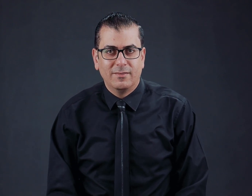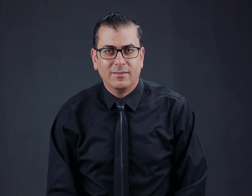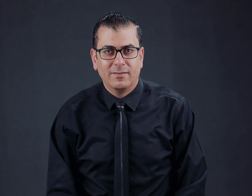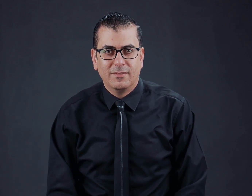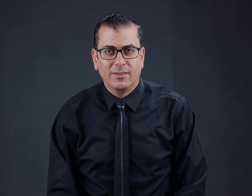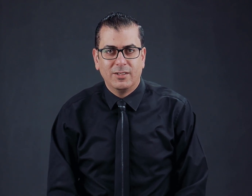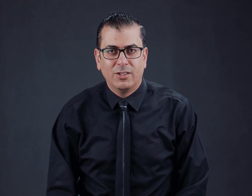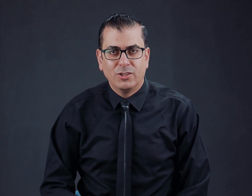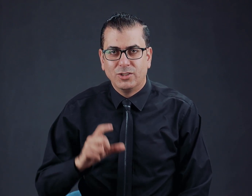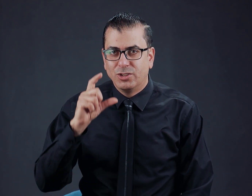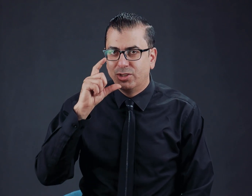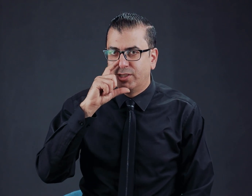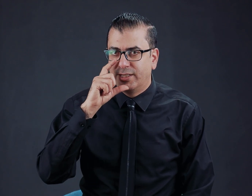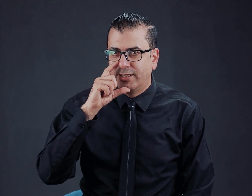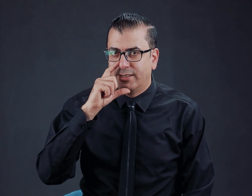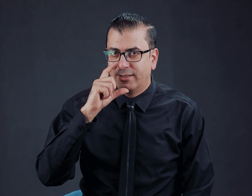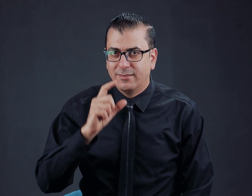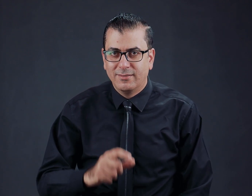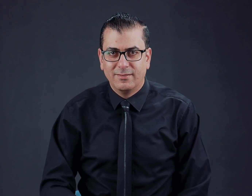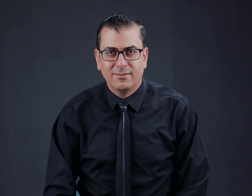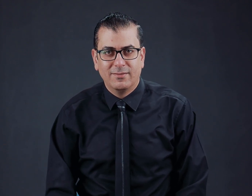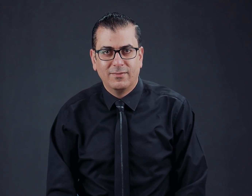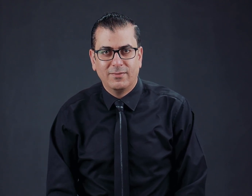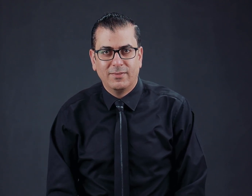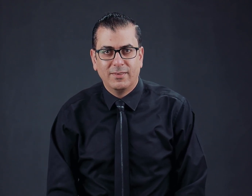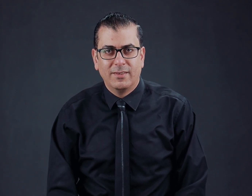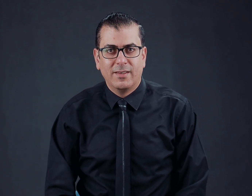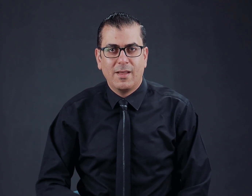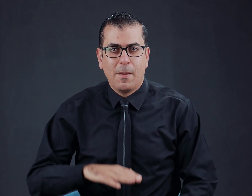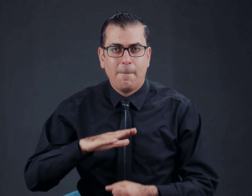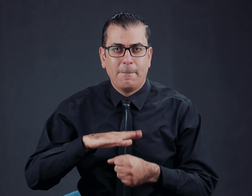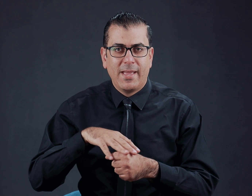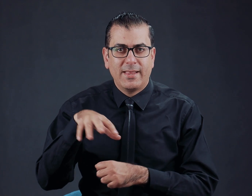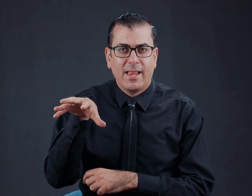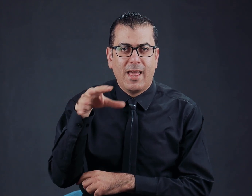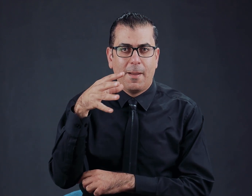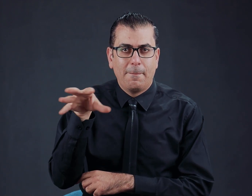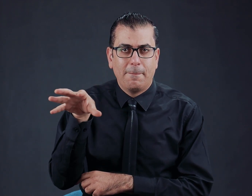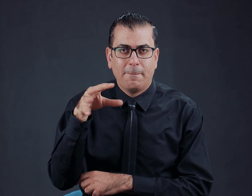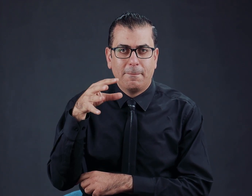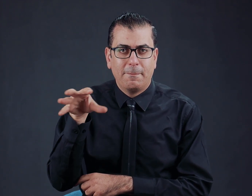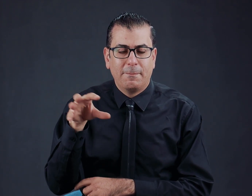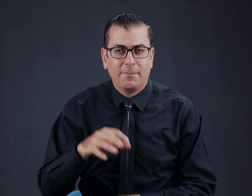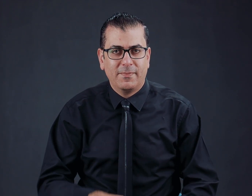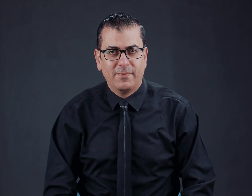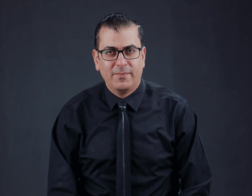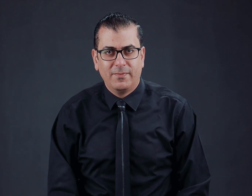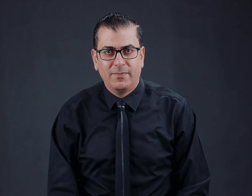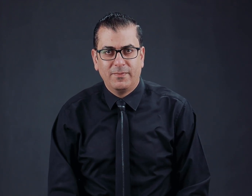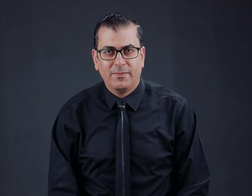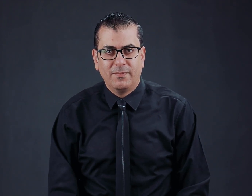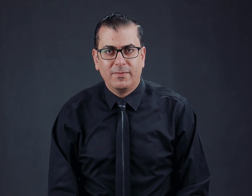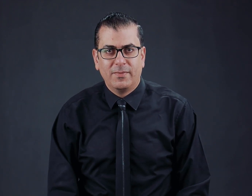جنين، بيت لحم، الأراضي المحتلة.